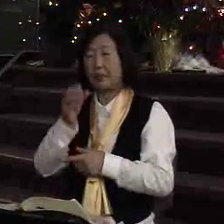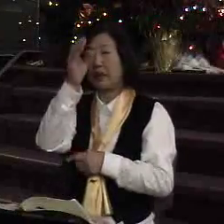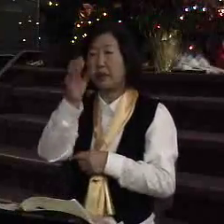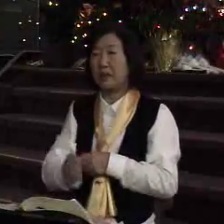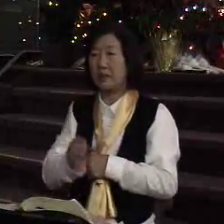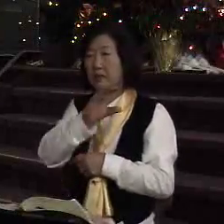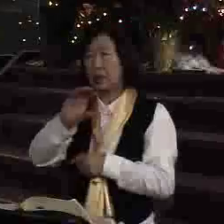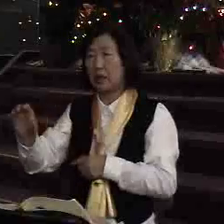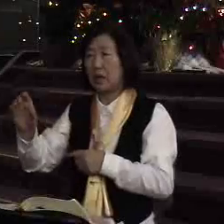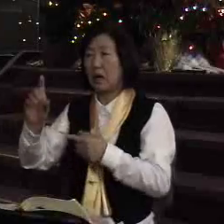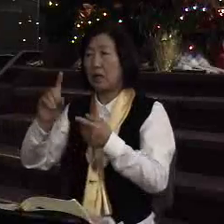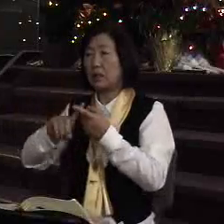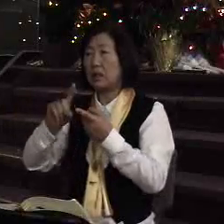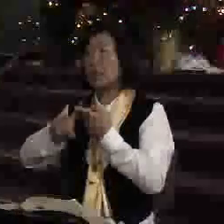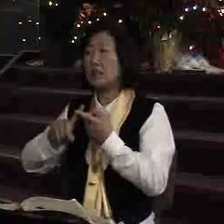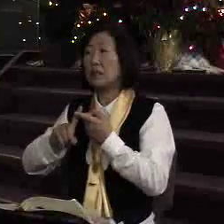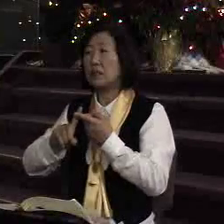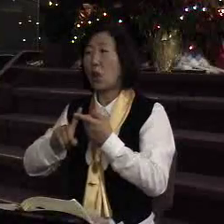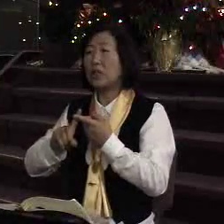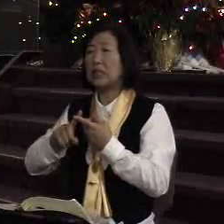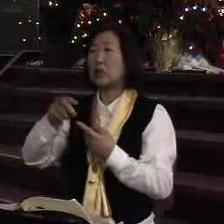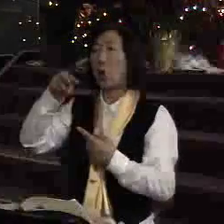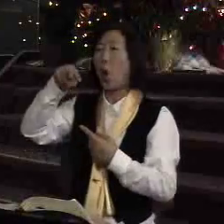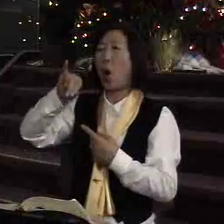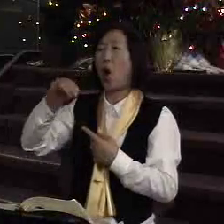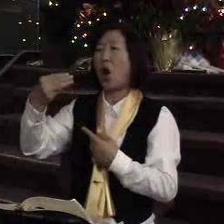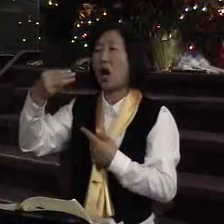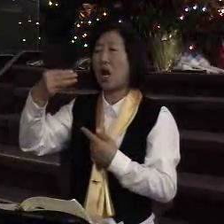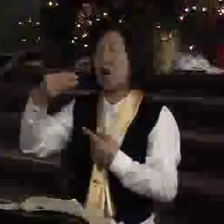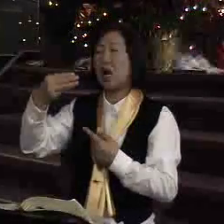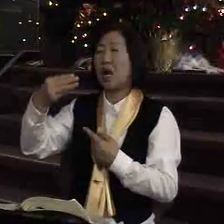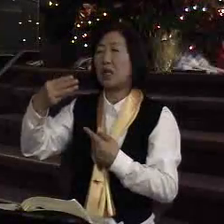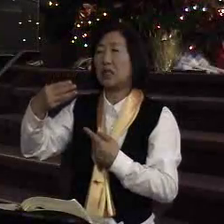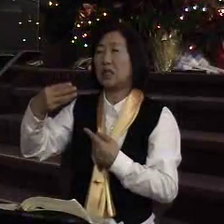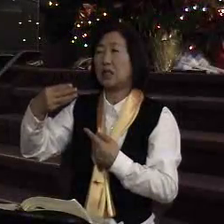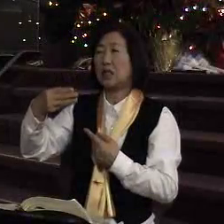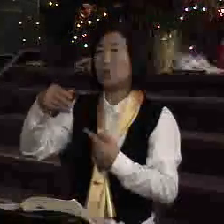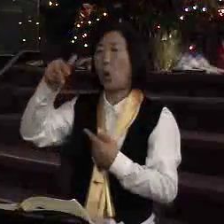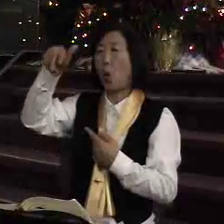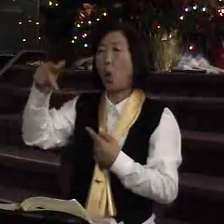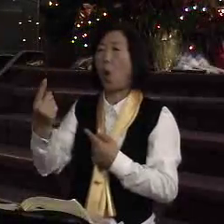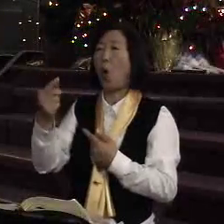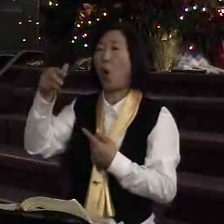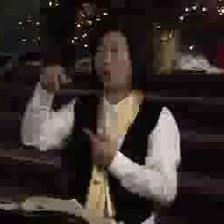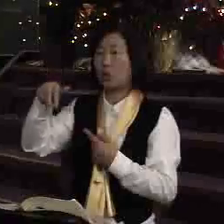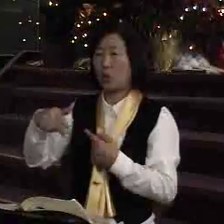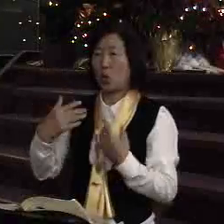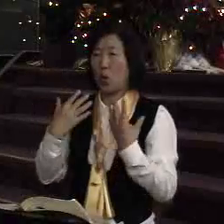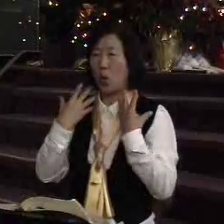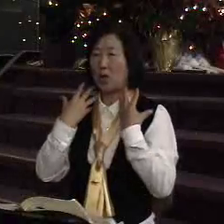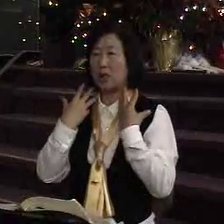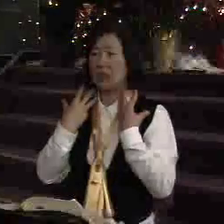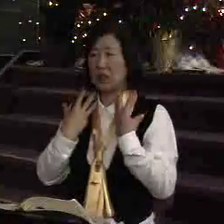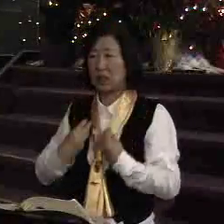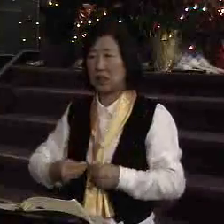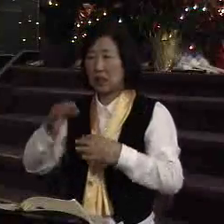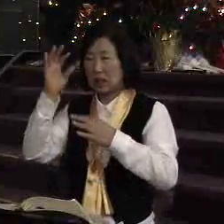십자가 자체가 능력이라고 했는데 그 능력을 모르고 사는